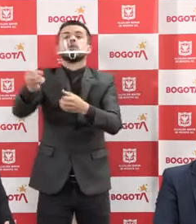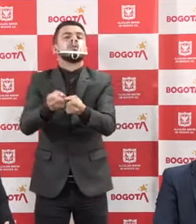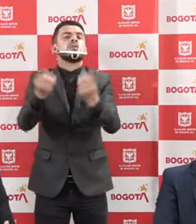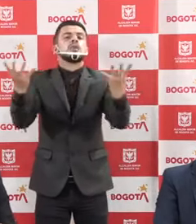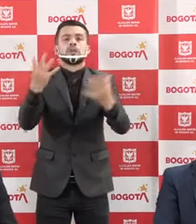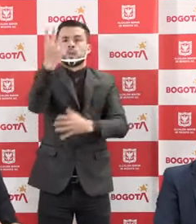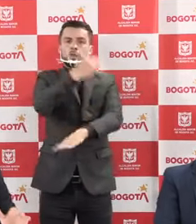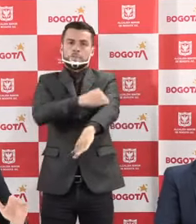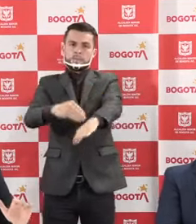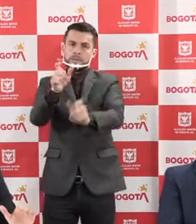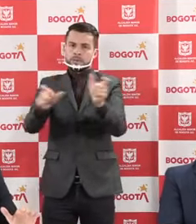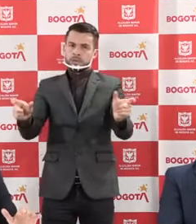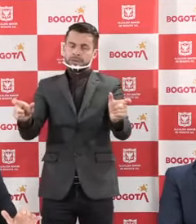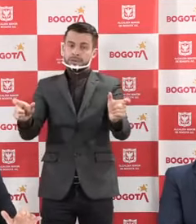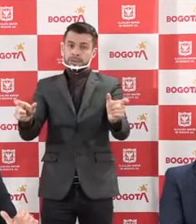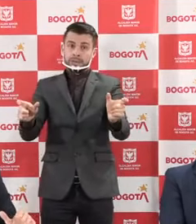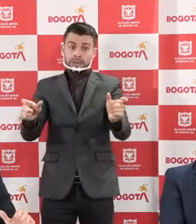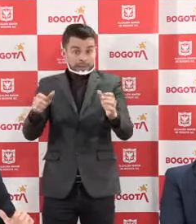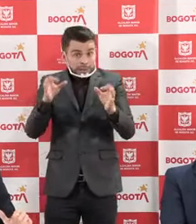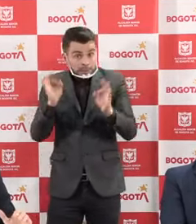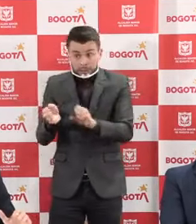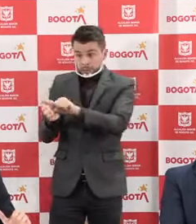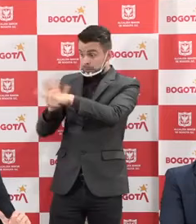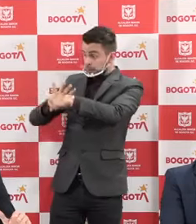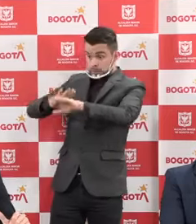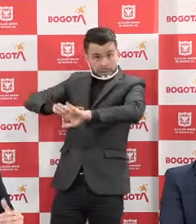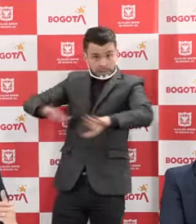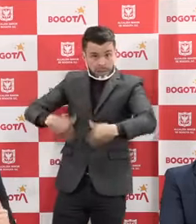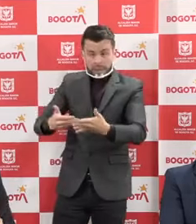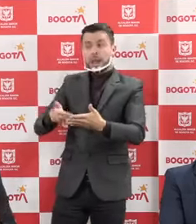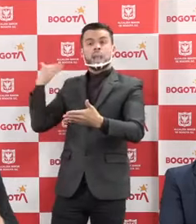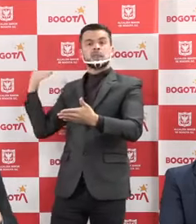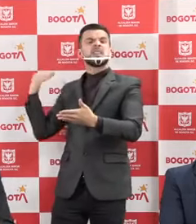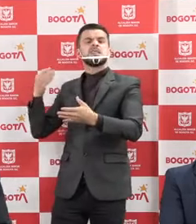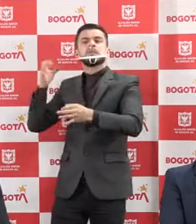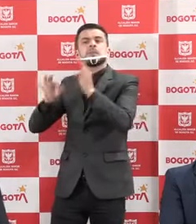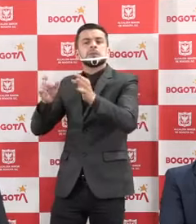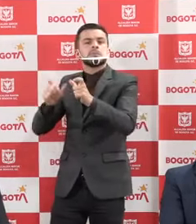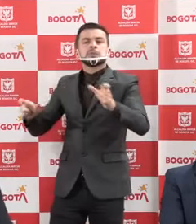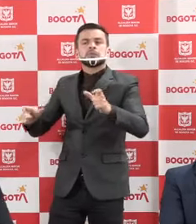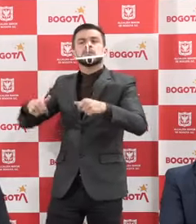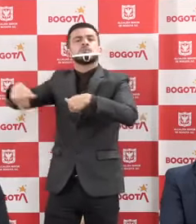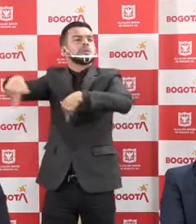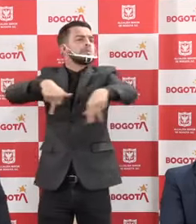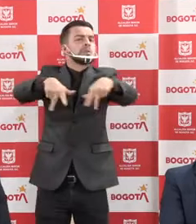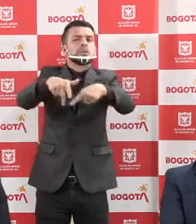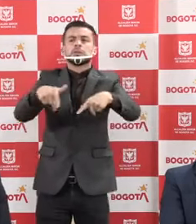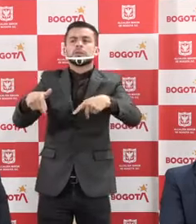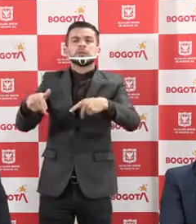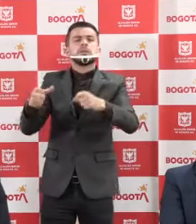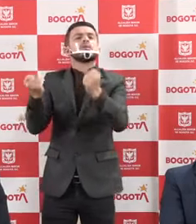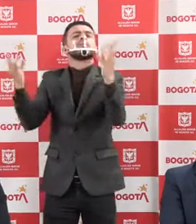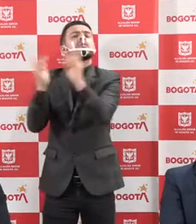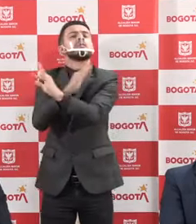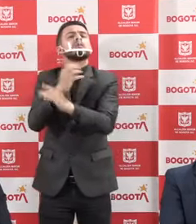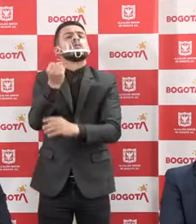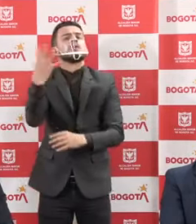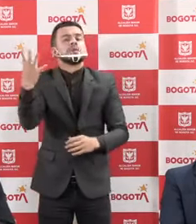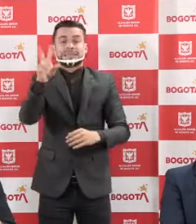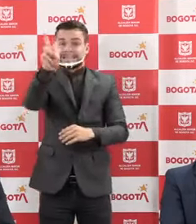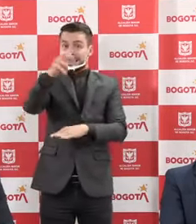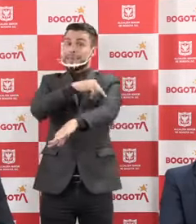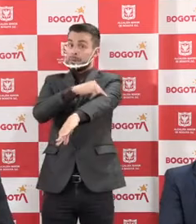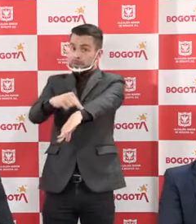interactuando y de esta forma poder garantizar que a pesar de que va a haber contagio a pesar de que vamos a tener todavía